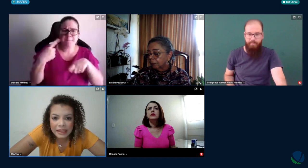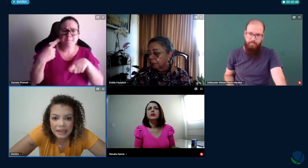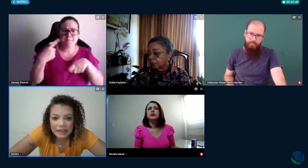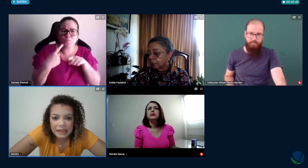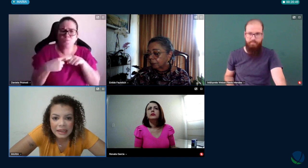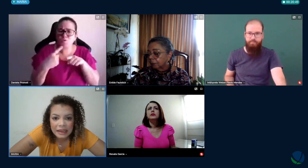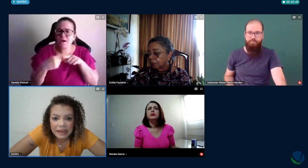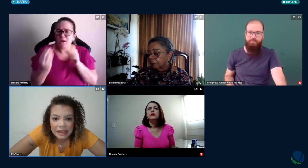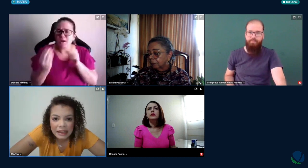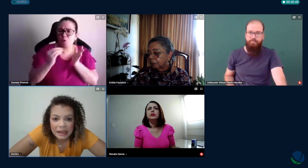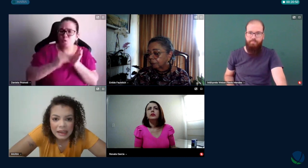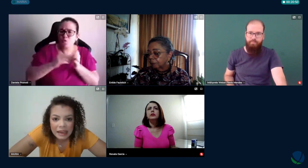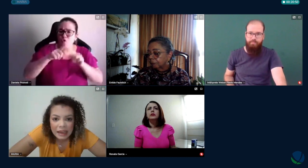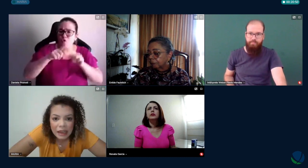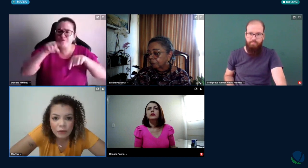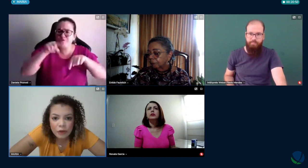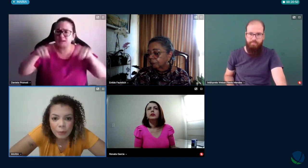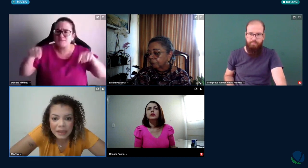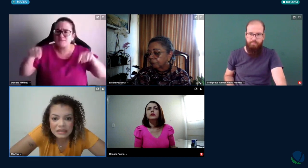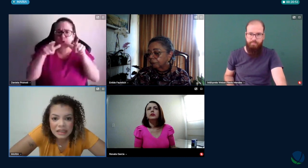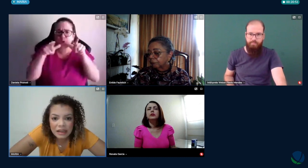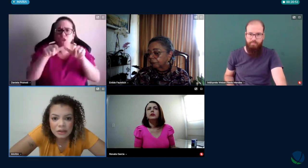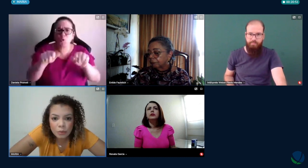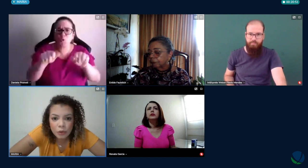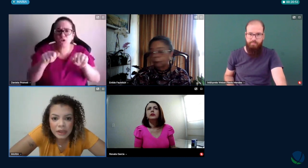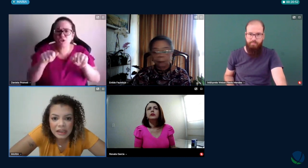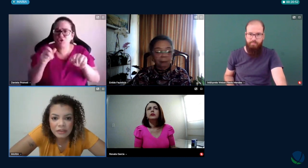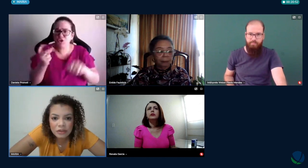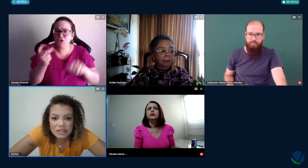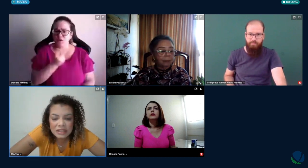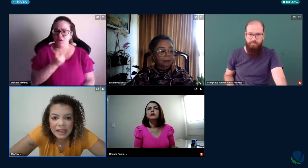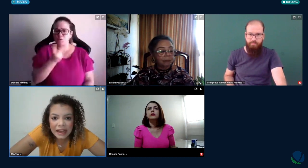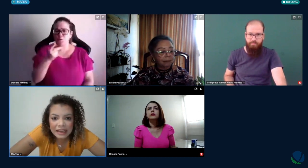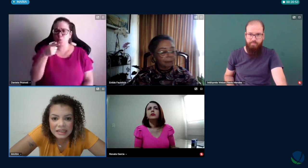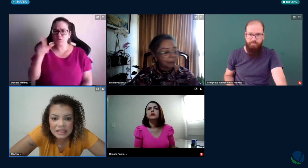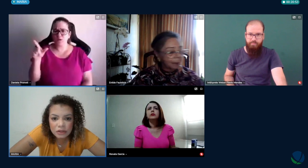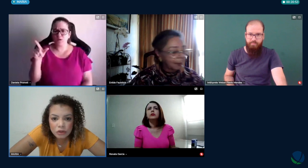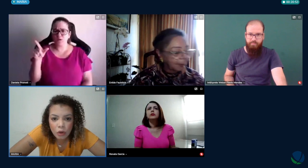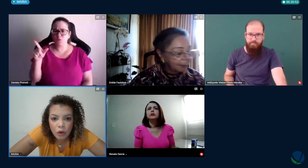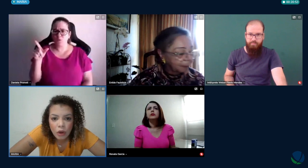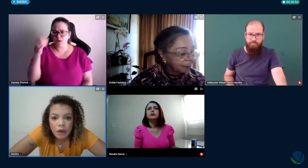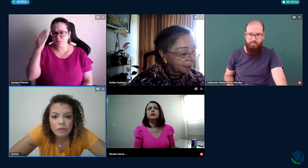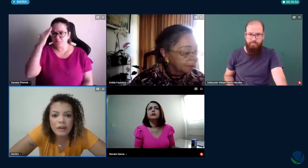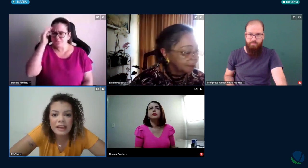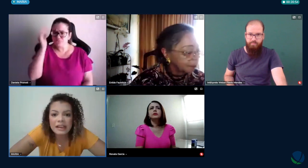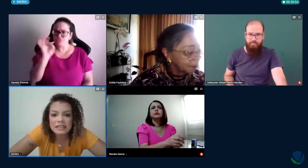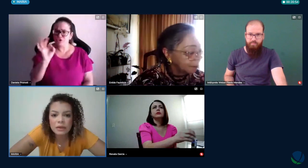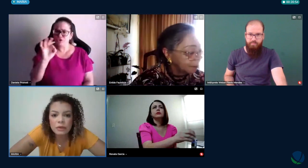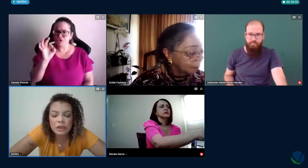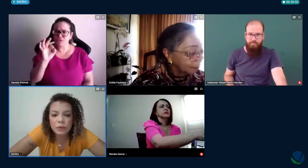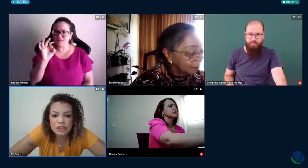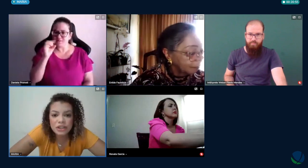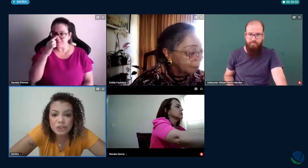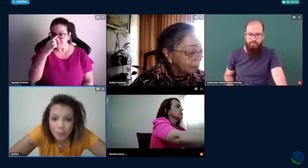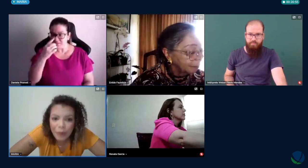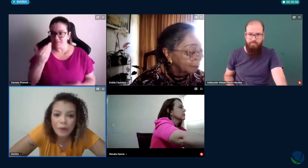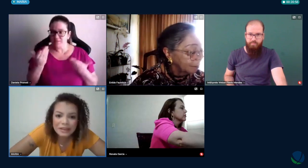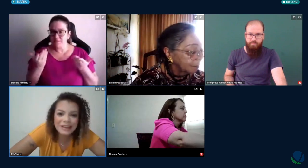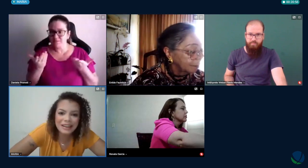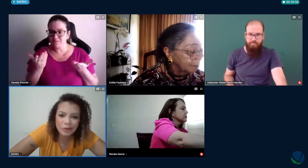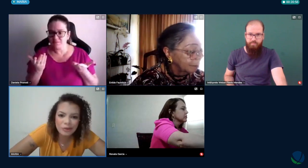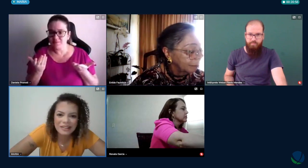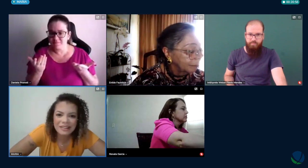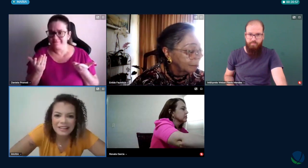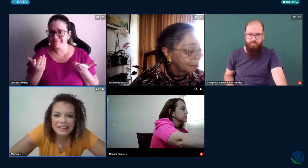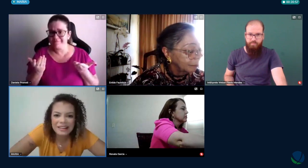Então, aí, eu fico pensando por que que você acrescentou variação linguística de uma